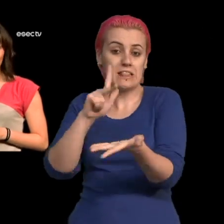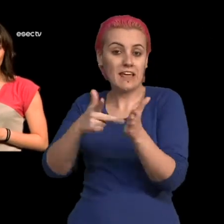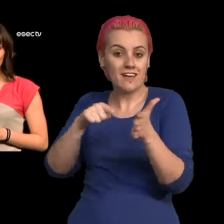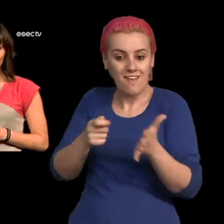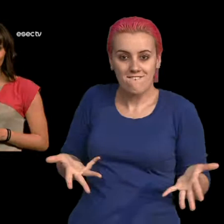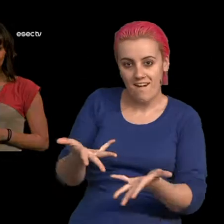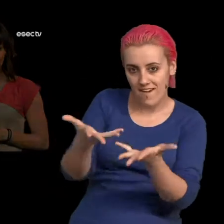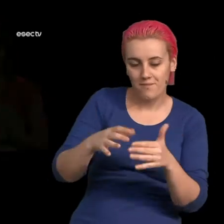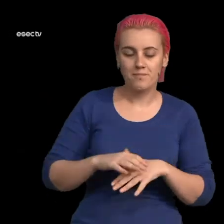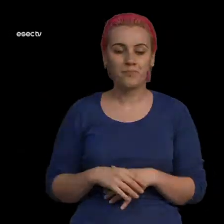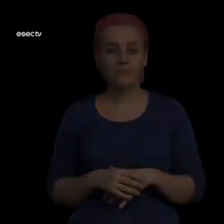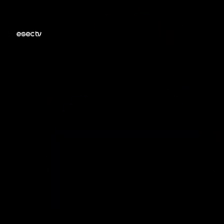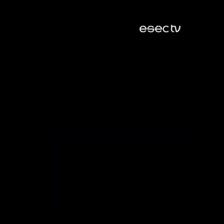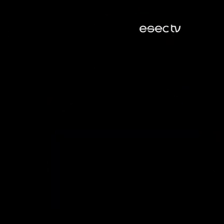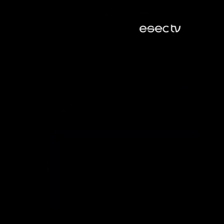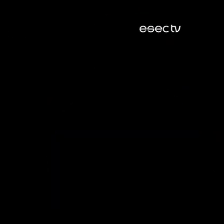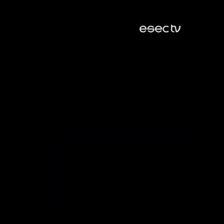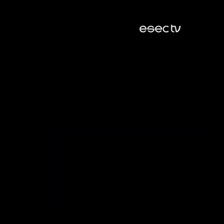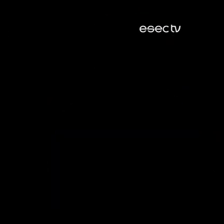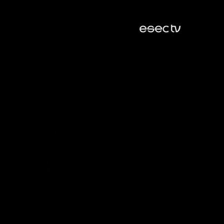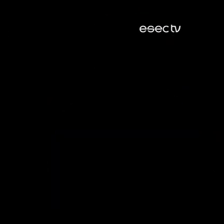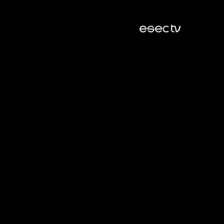técnico de estímulos.